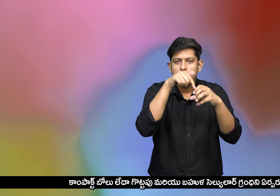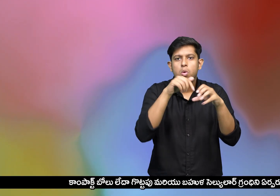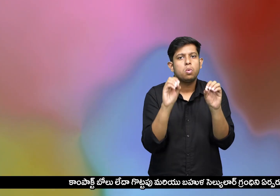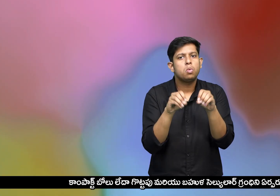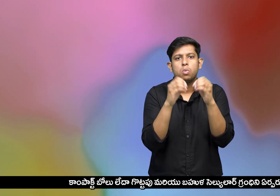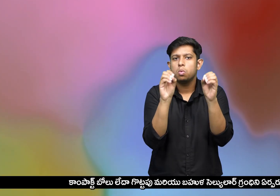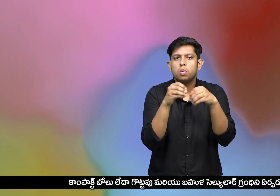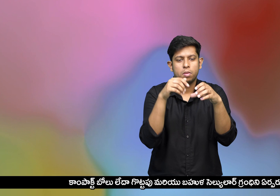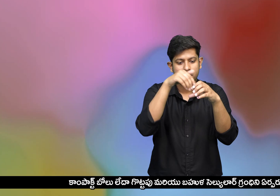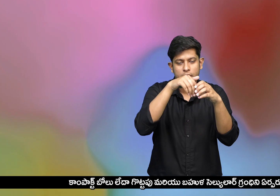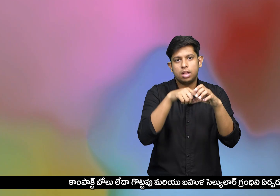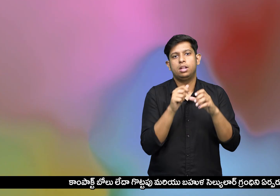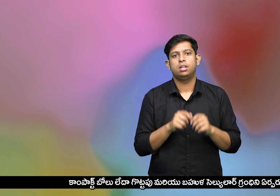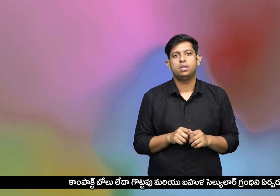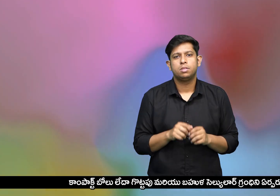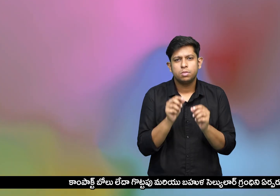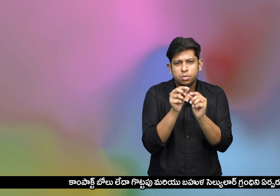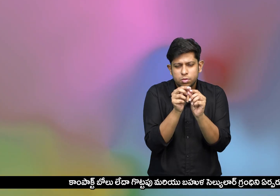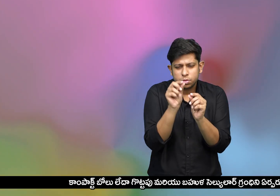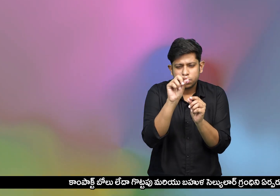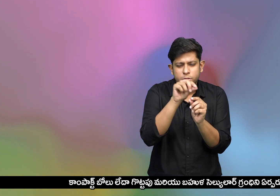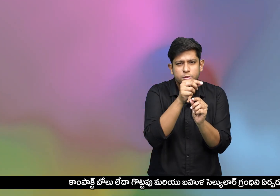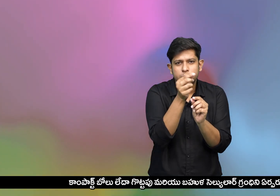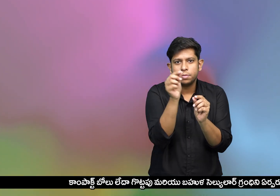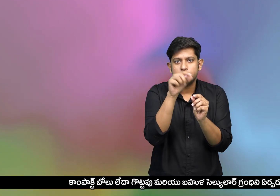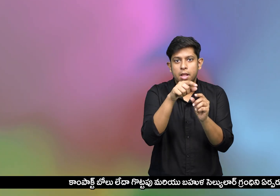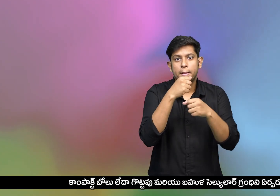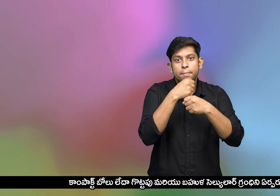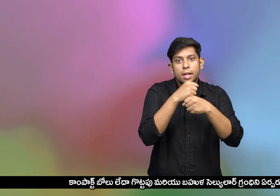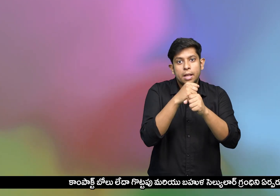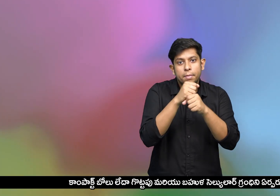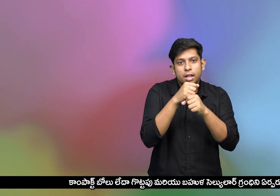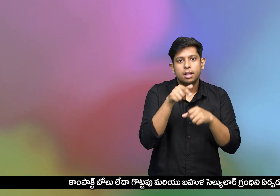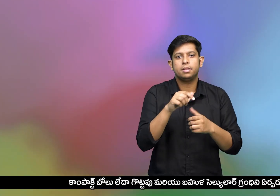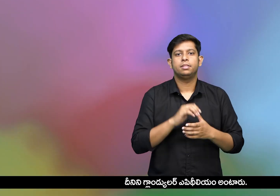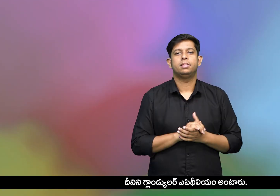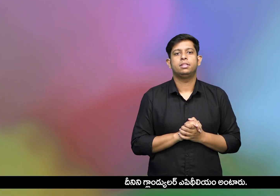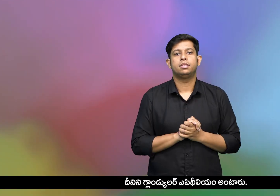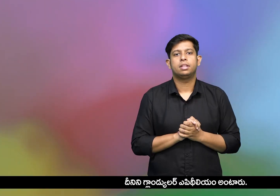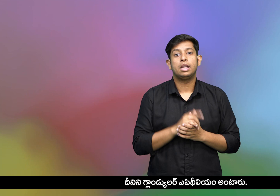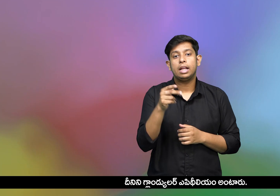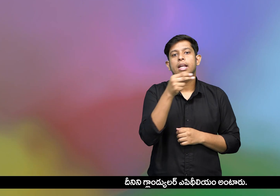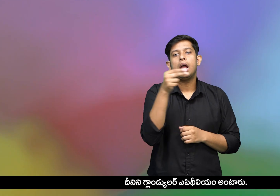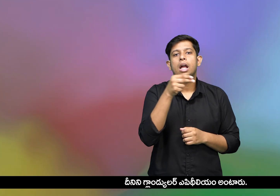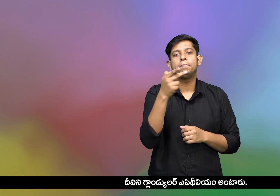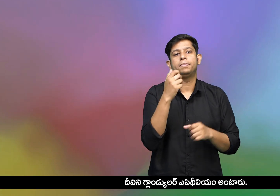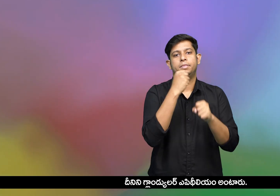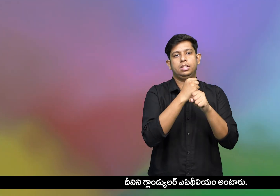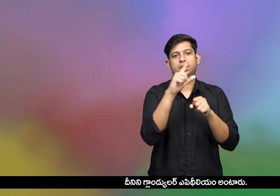లేదా గొట్టపు మరియు బహుళ సెల్యులార్ గ్రంథిని ఏర్పరుస్తుంది. దీనిని గ్లాడ్యులర్